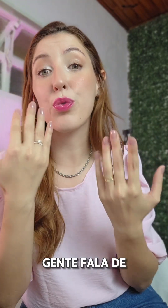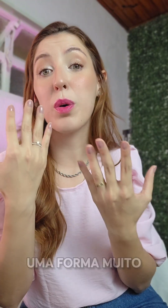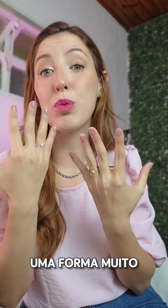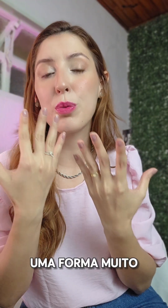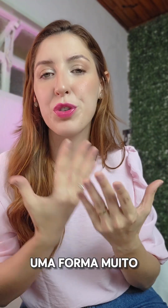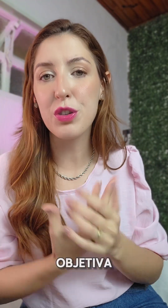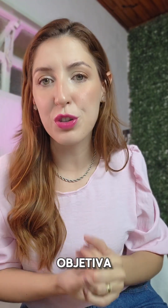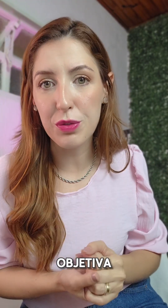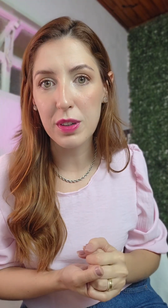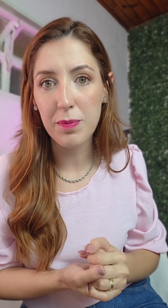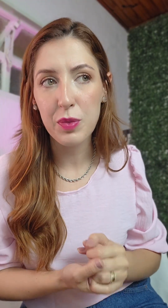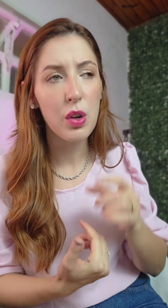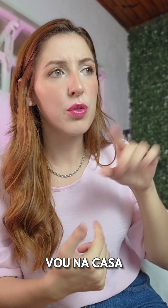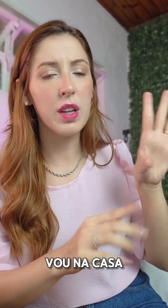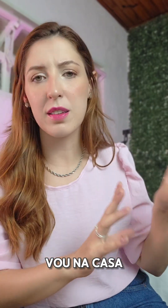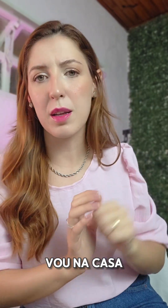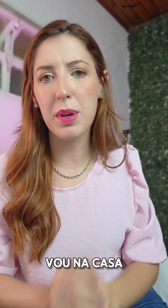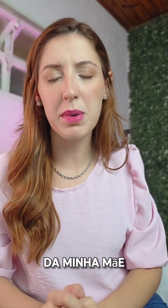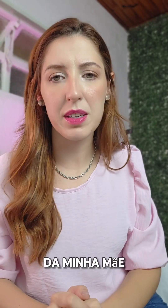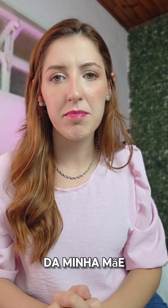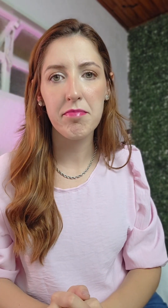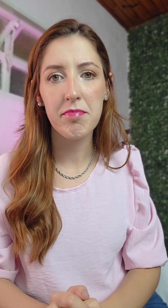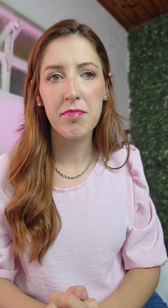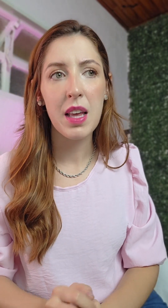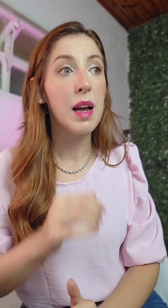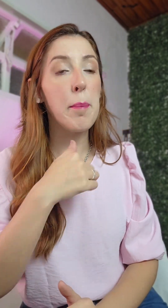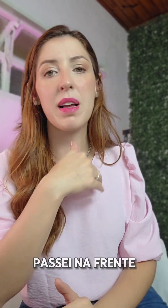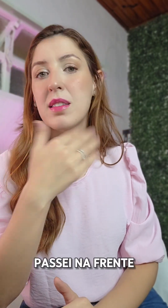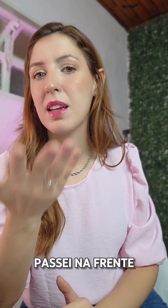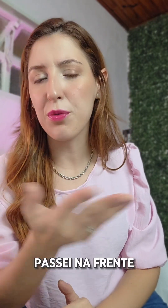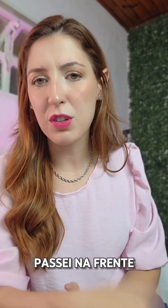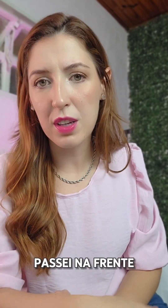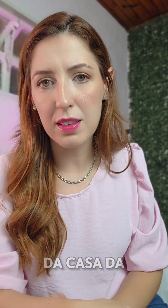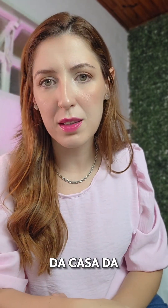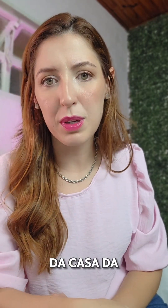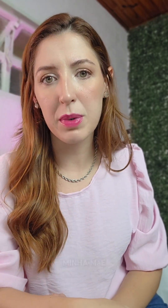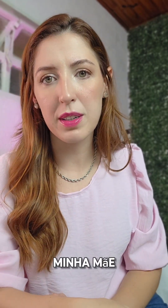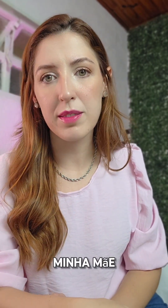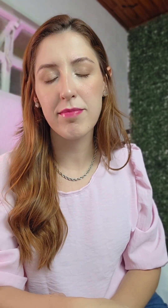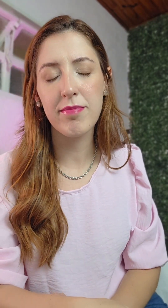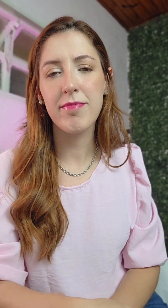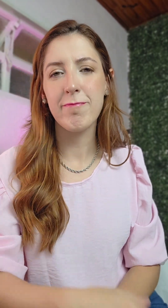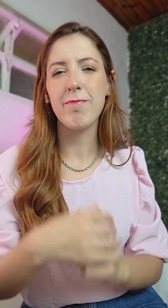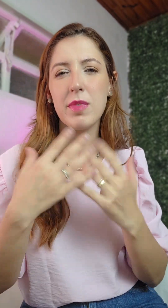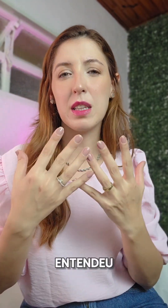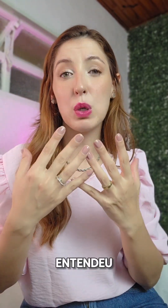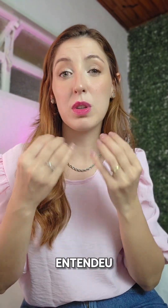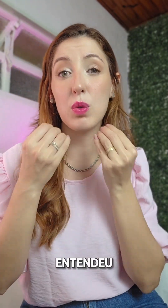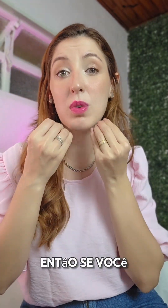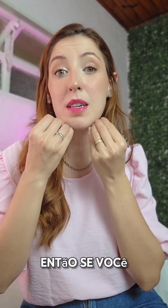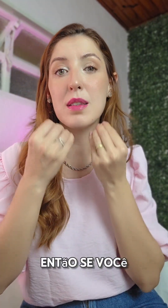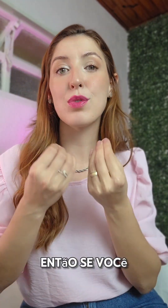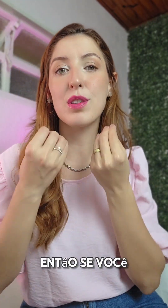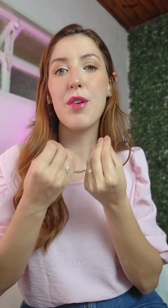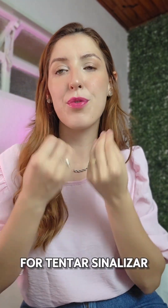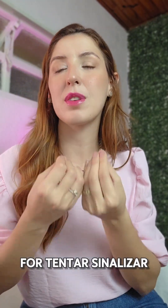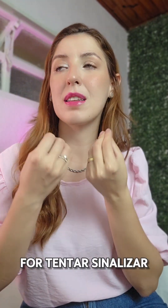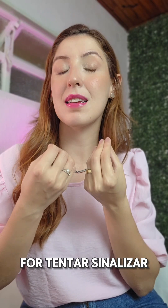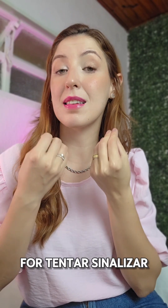forma muito objetiva. Vou na casa da minha mãe. Passei na frente da casa da minha mãe. Entendeu? Então, se você for tentar